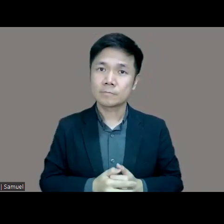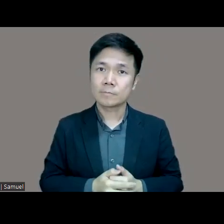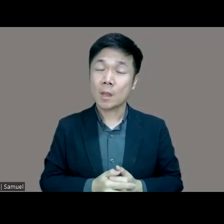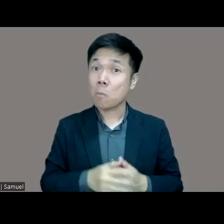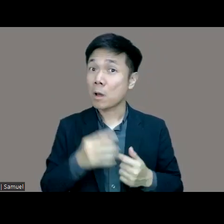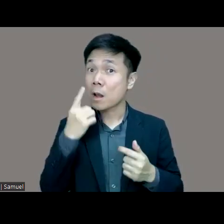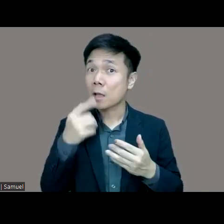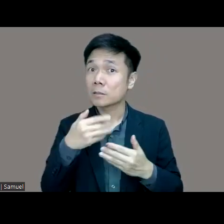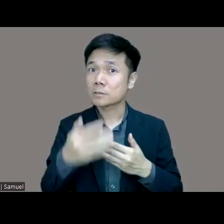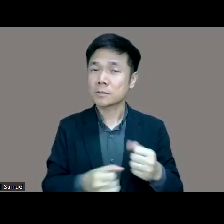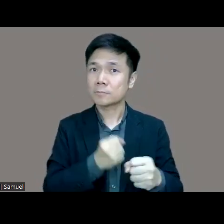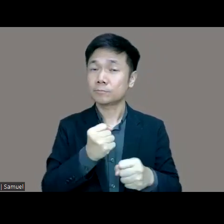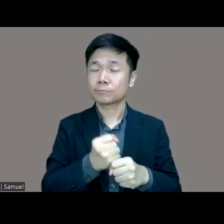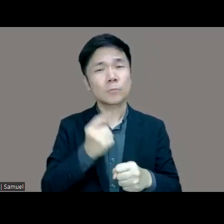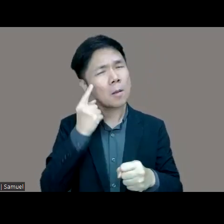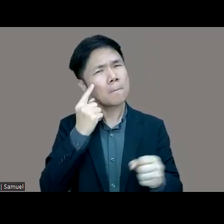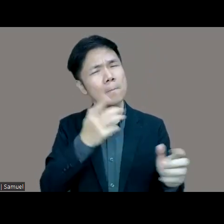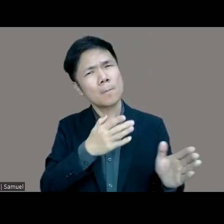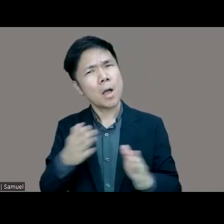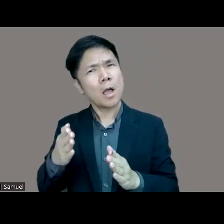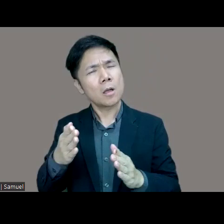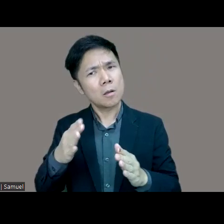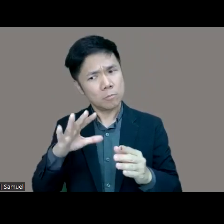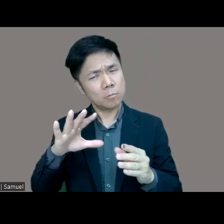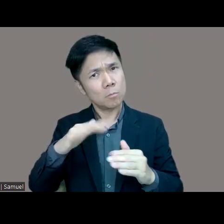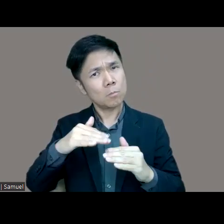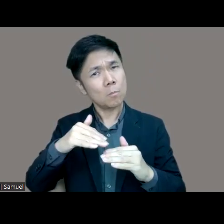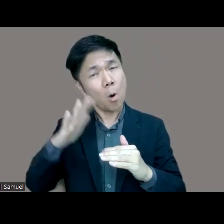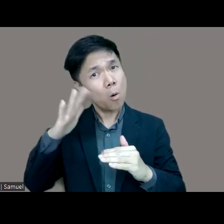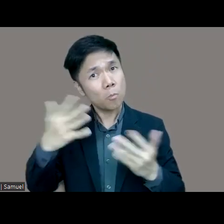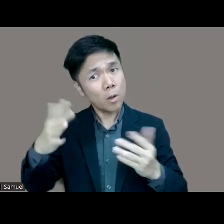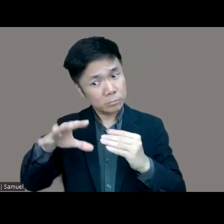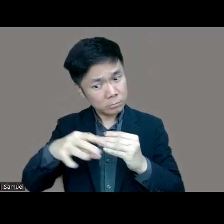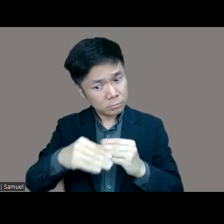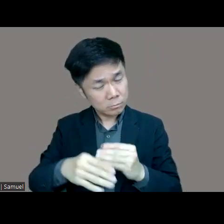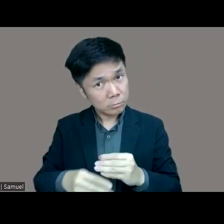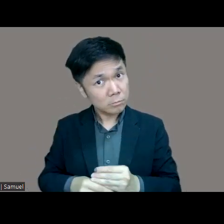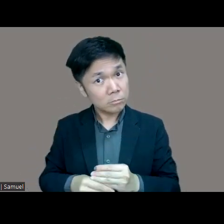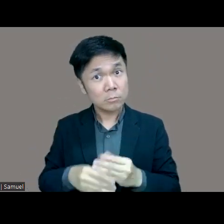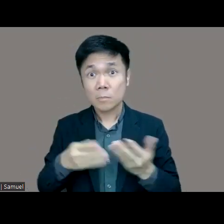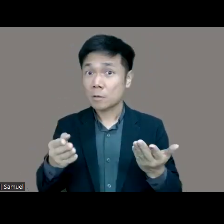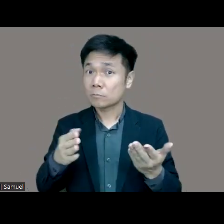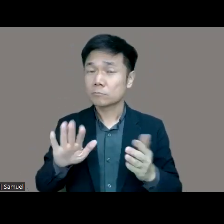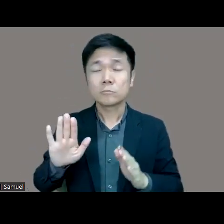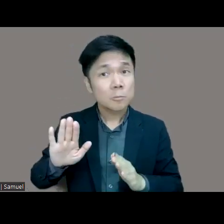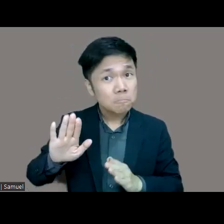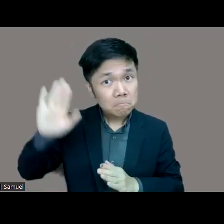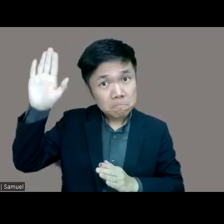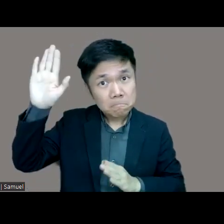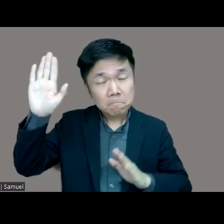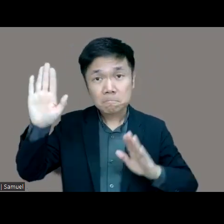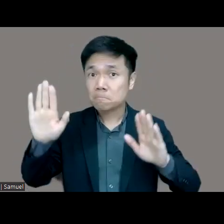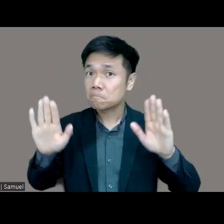ou autre chose. Ou peut-être voir des sujets ajoutés à